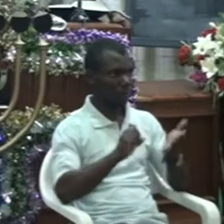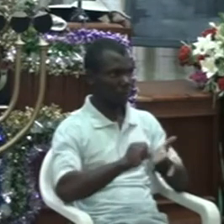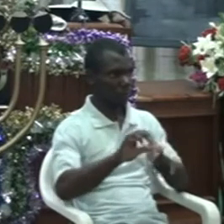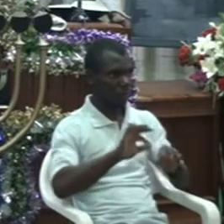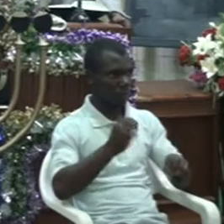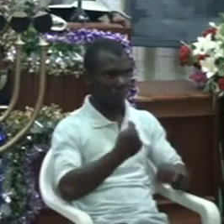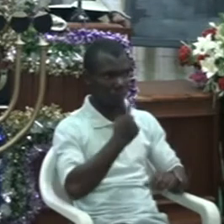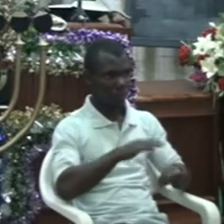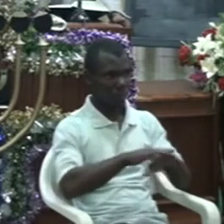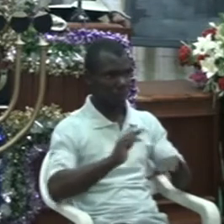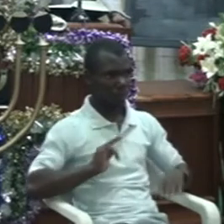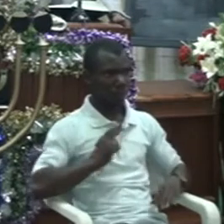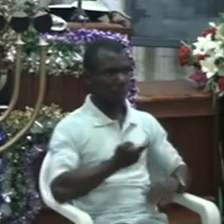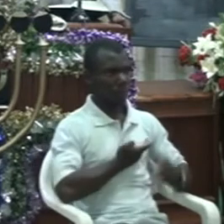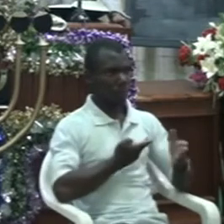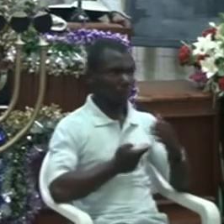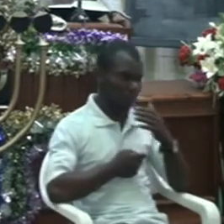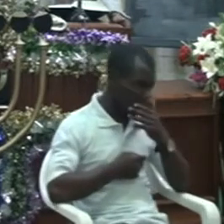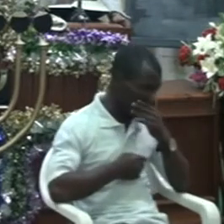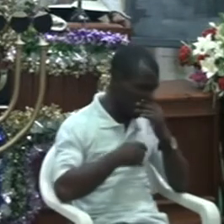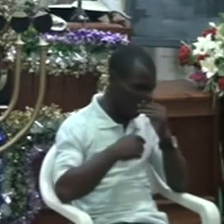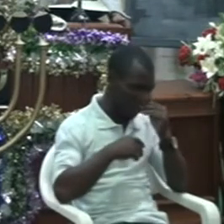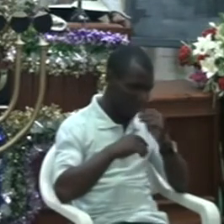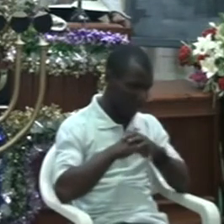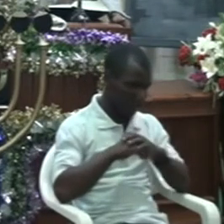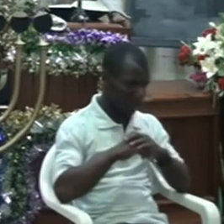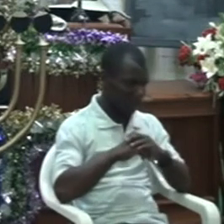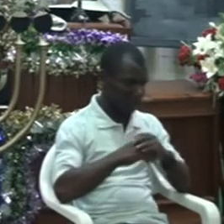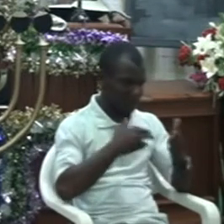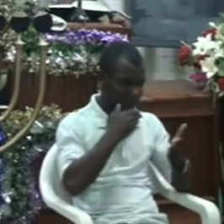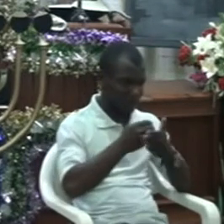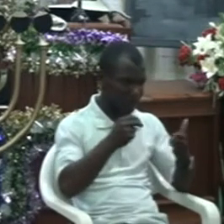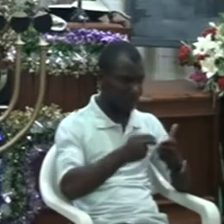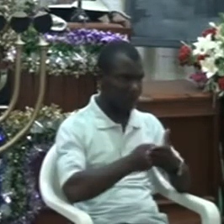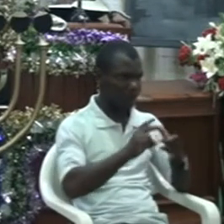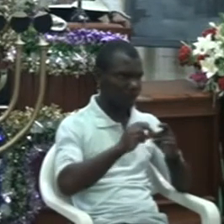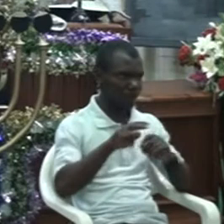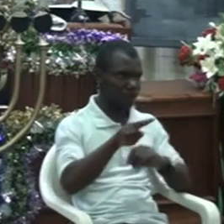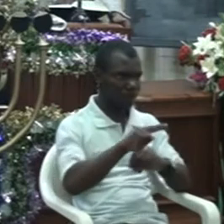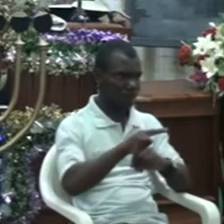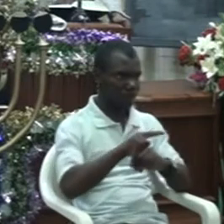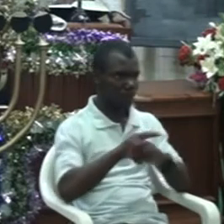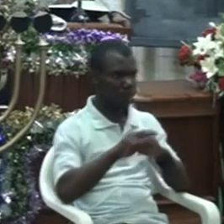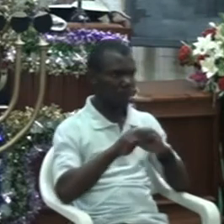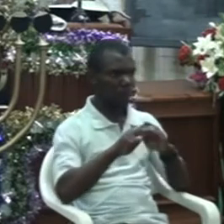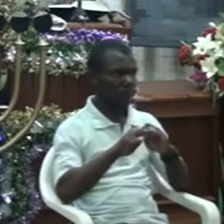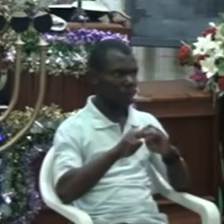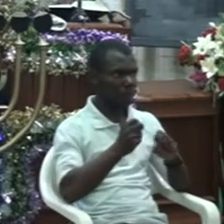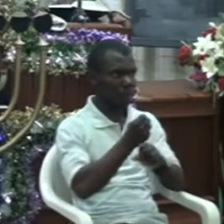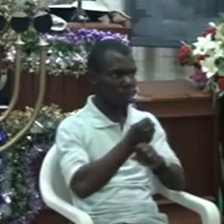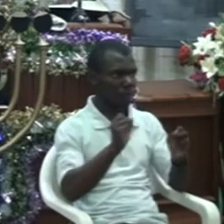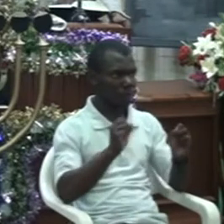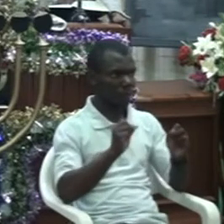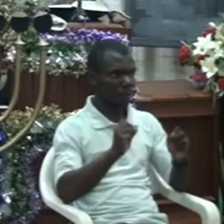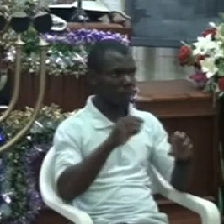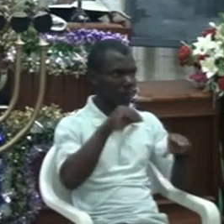iko nasema juu yetu. Comment le Saint-Esprit est en train de parler de nous? Habari njema ya wokovu wenu, ndani yake umekwisha kuamini vile